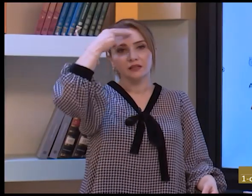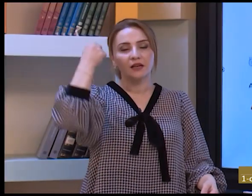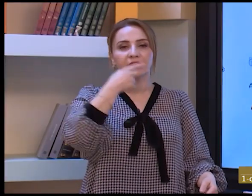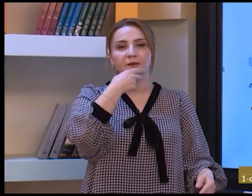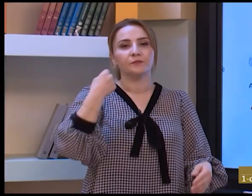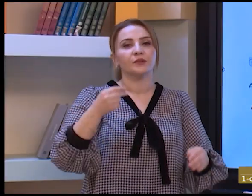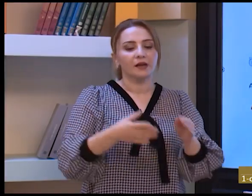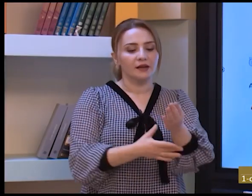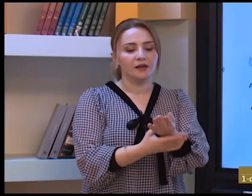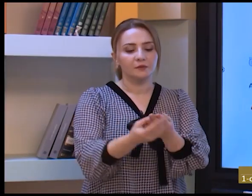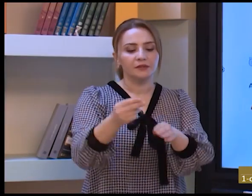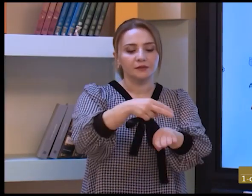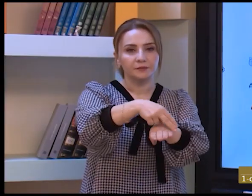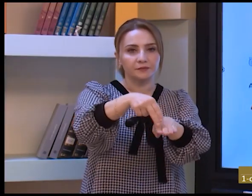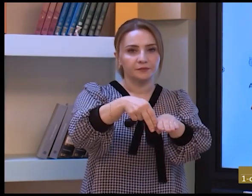yay ayaqqabısı,